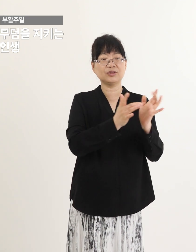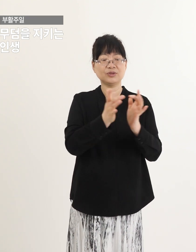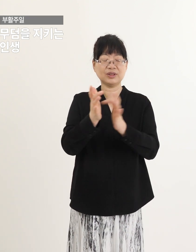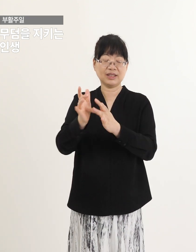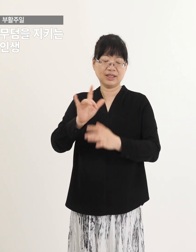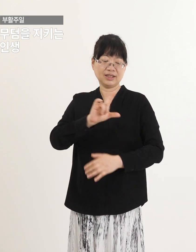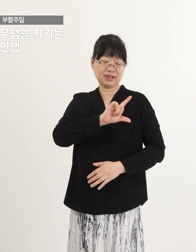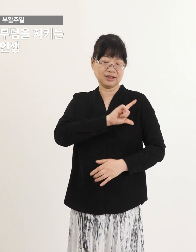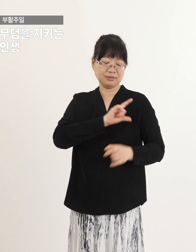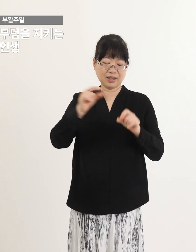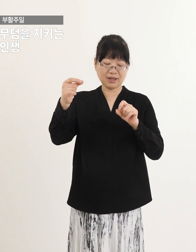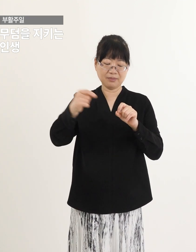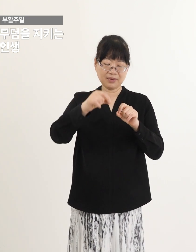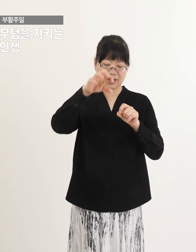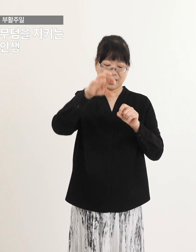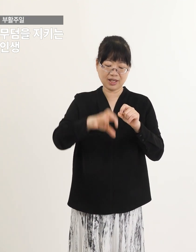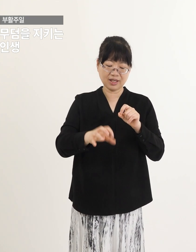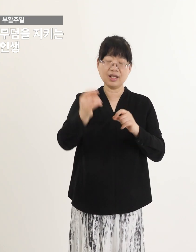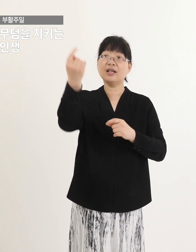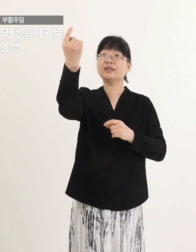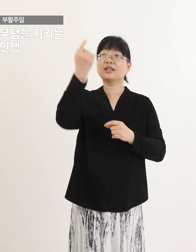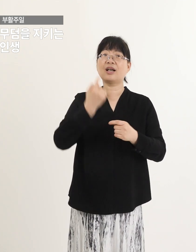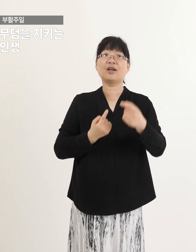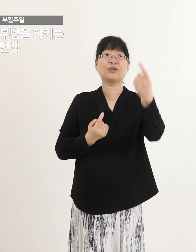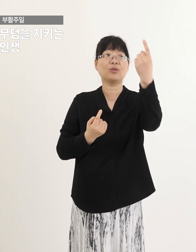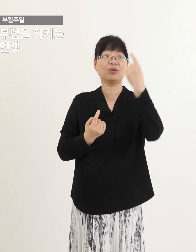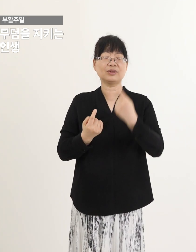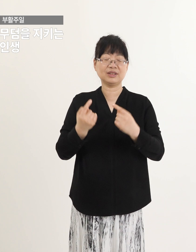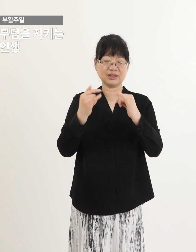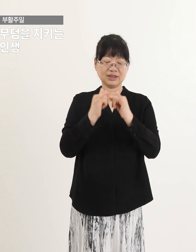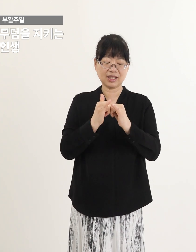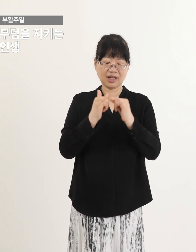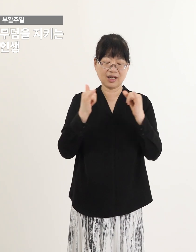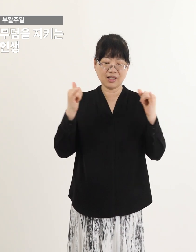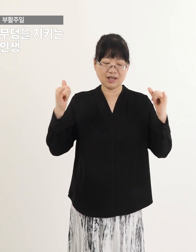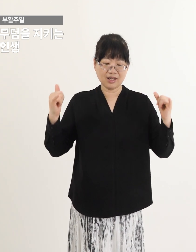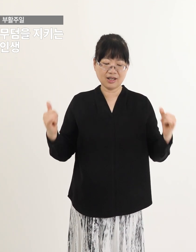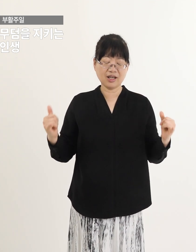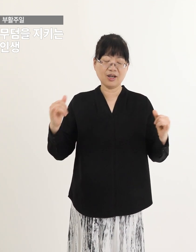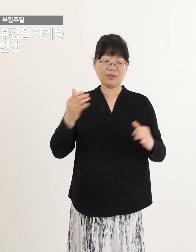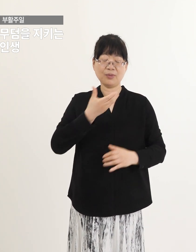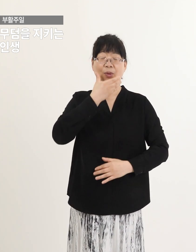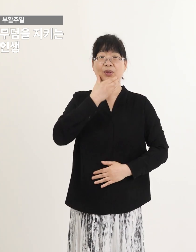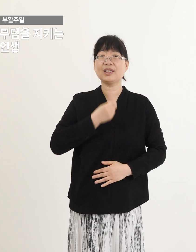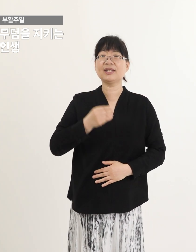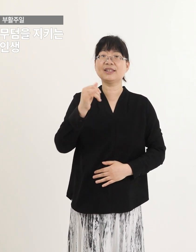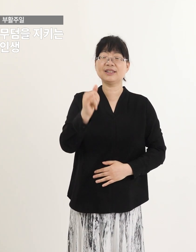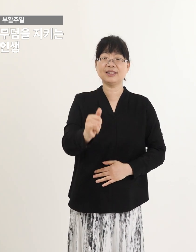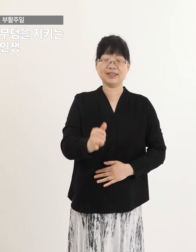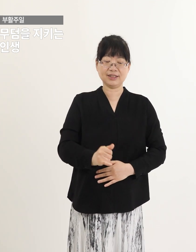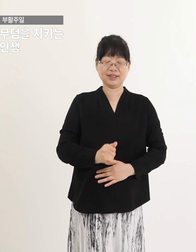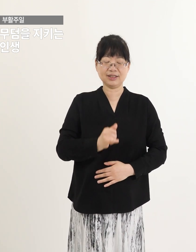예수 이름 앞에 나오는 자 복이